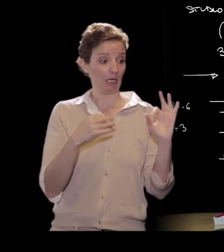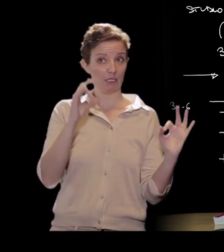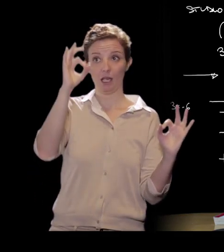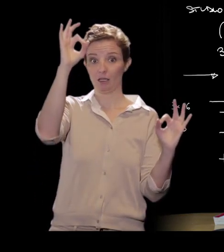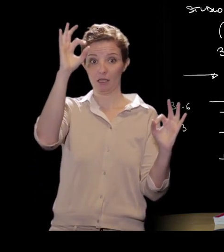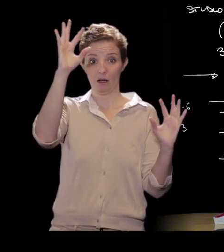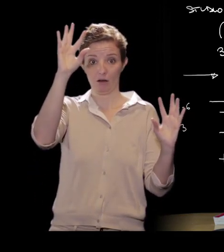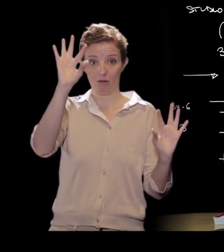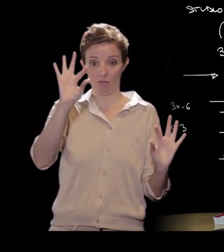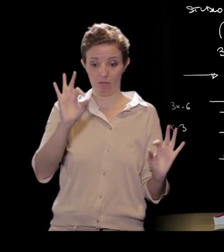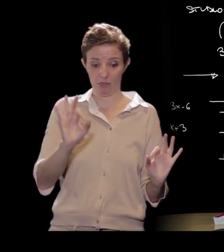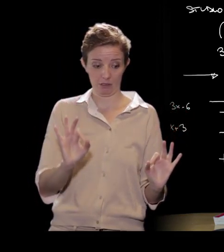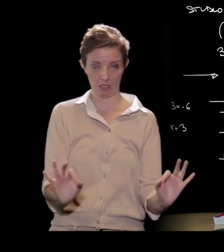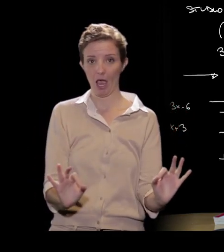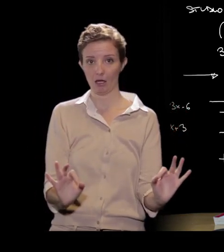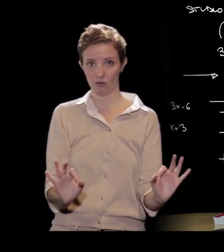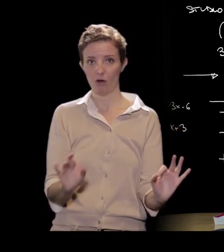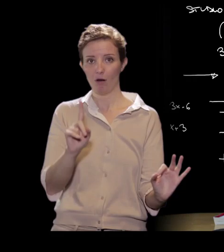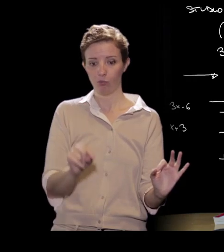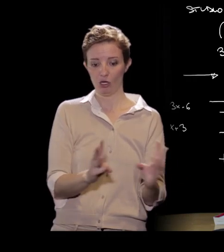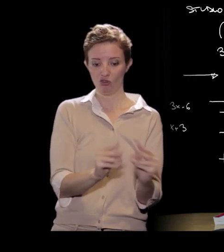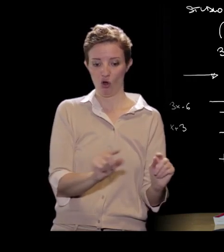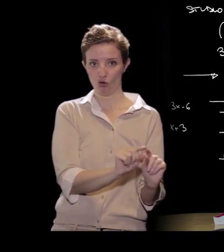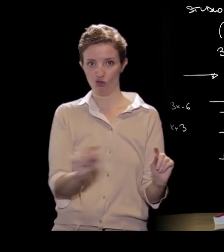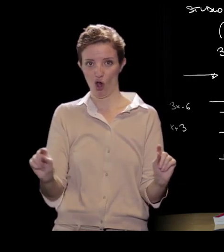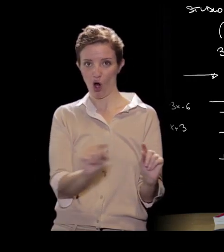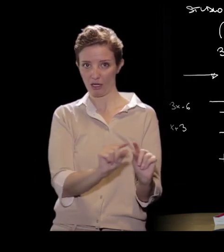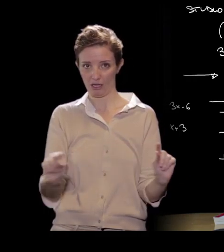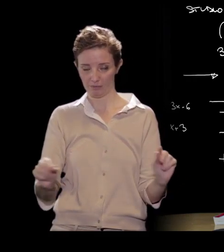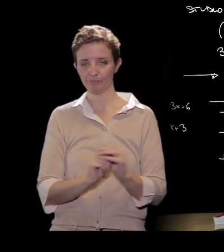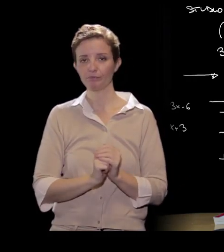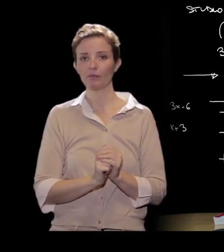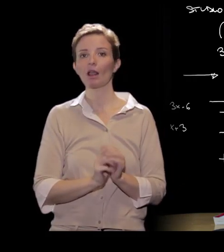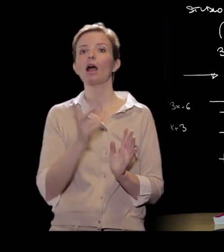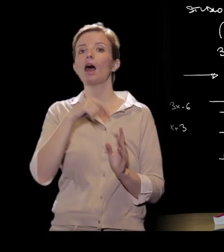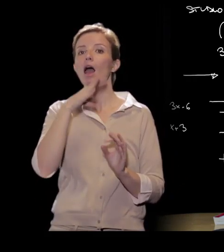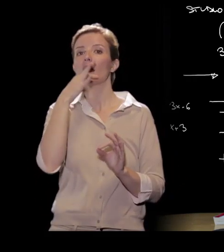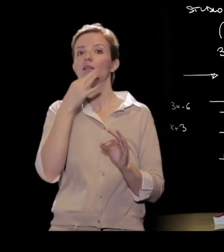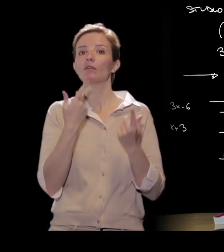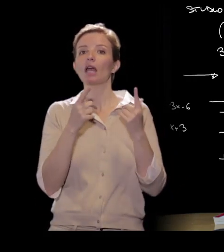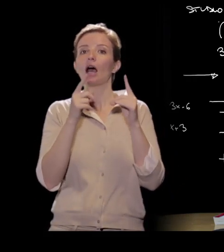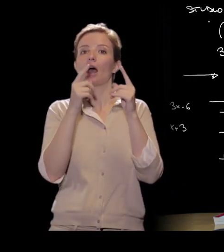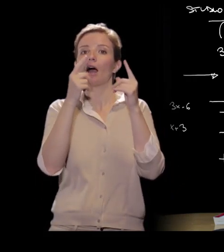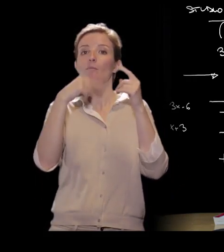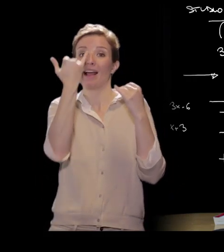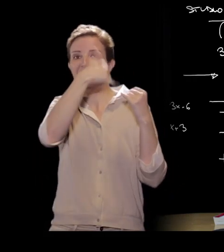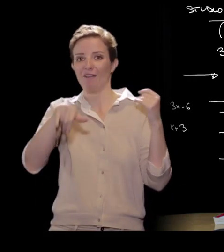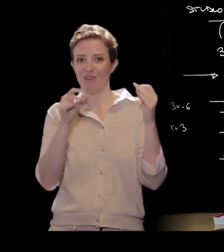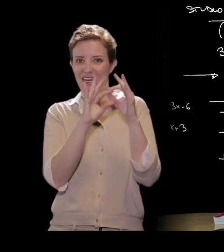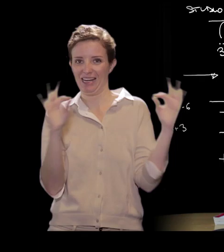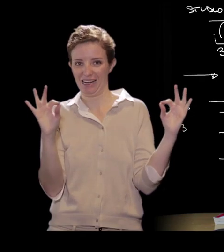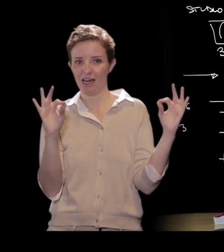numeratore riportiamo gli zeri anche nell'insieme le soluzioni di conseguenza la soluzione finale quale sarà noi ci chiedeva